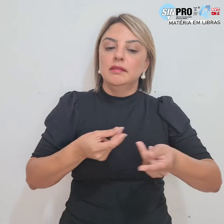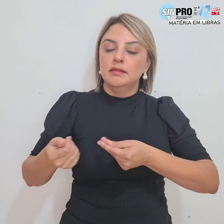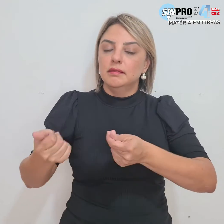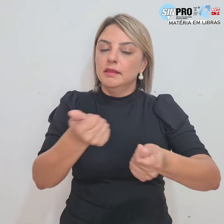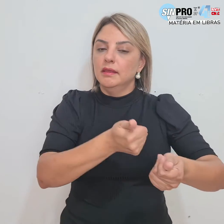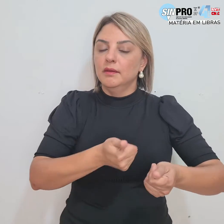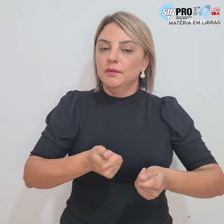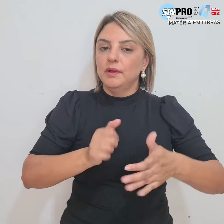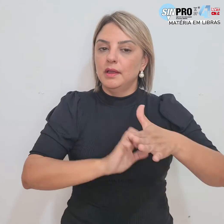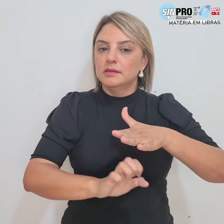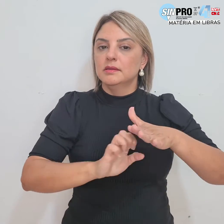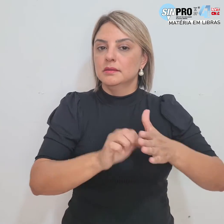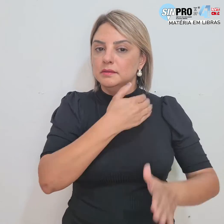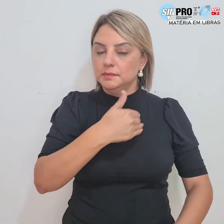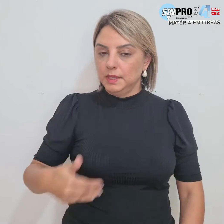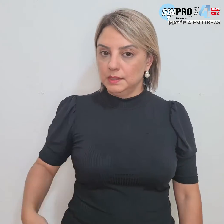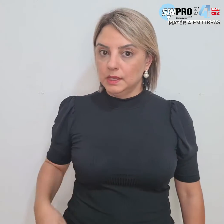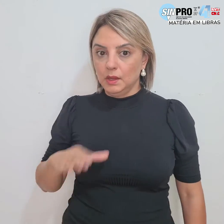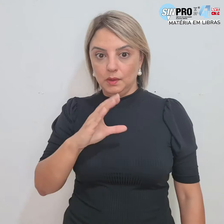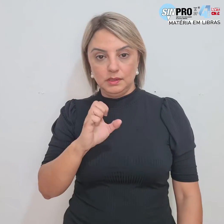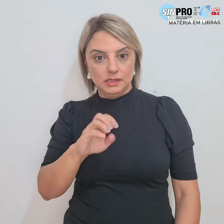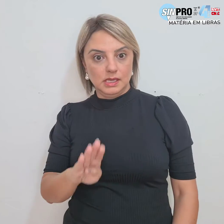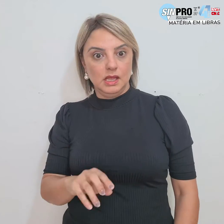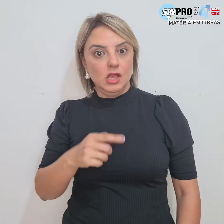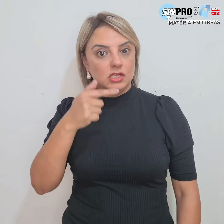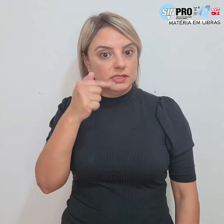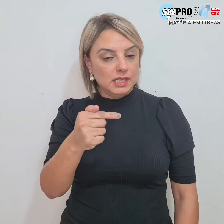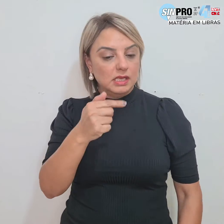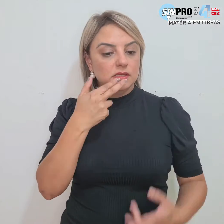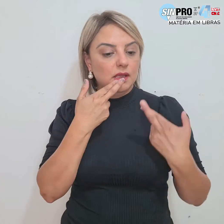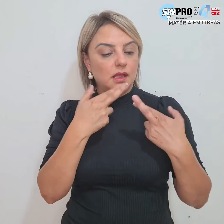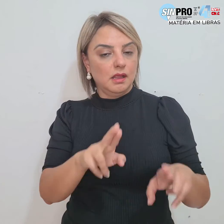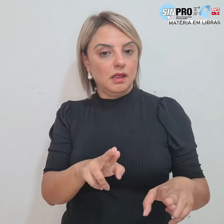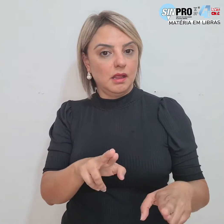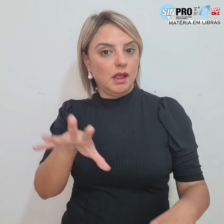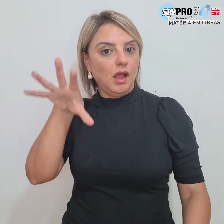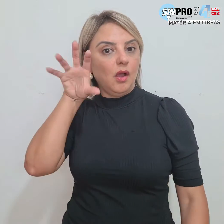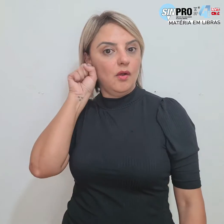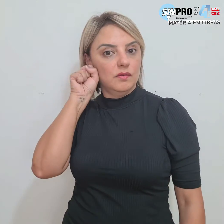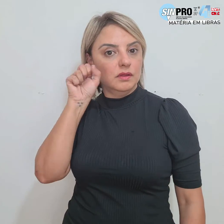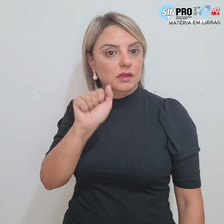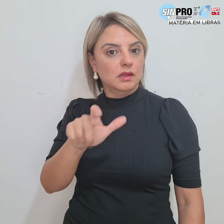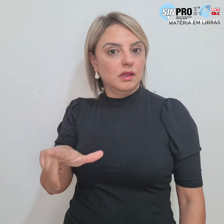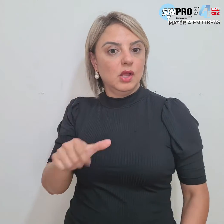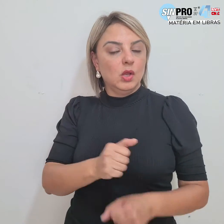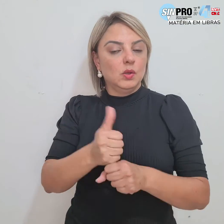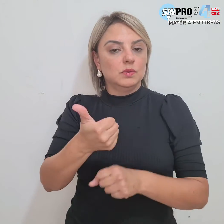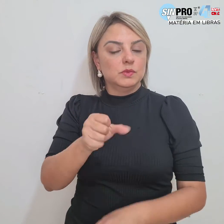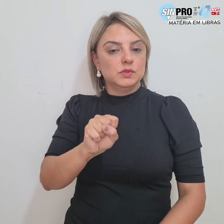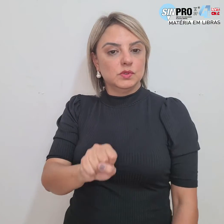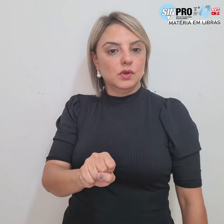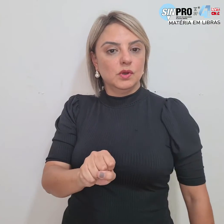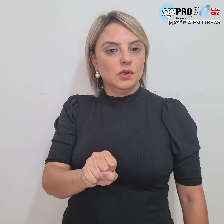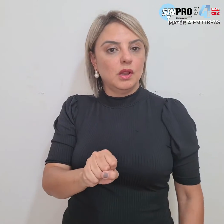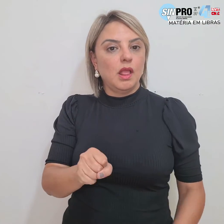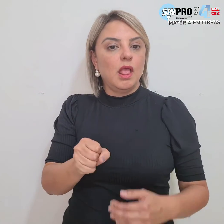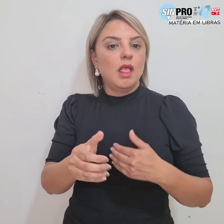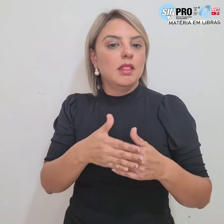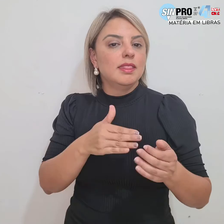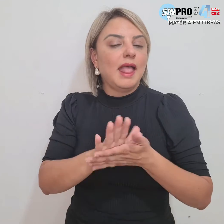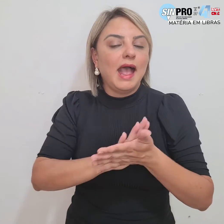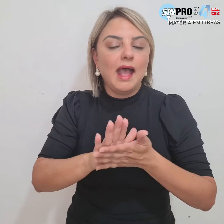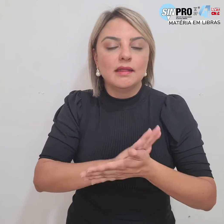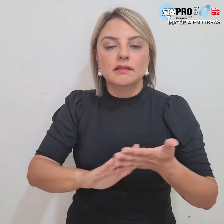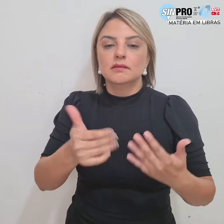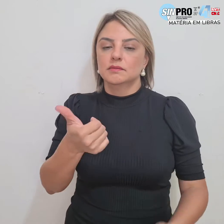privatizaram suas distribuidoras. Enquanto a SEB registrou apenas sete reclamações na ouvidoria da ANEL em 2018